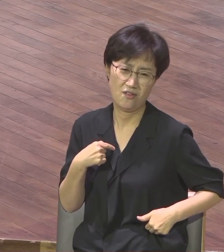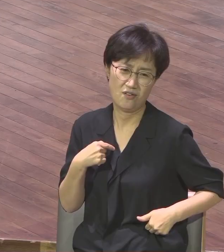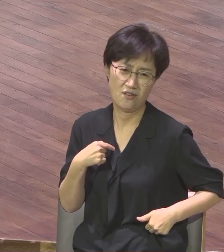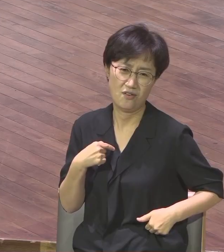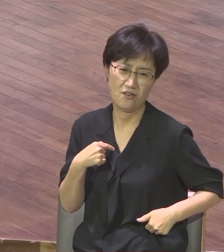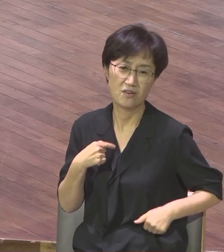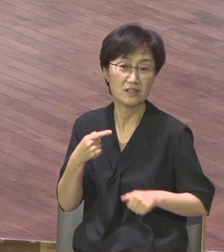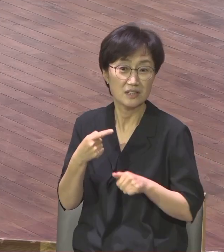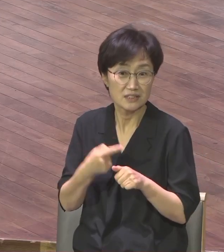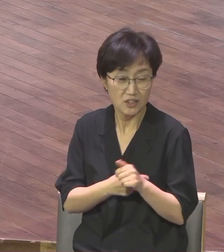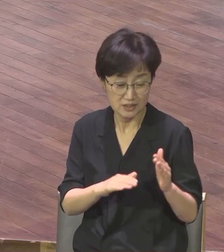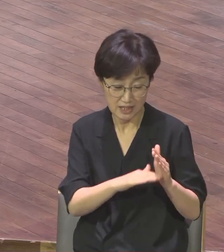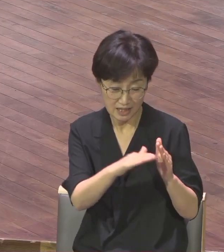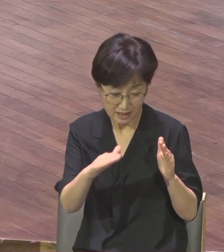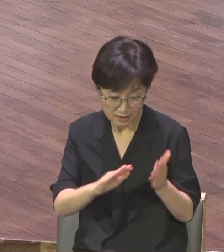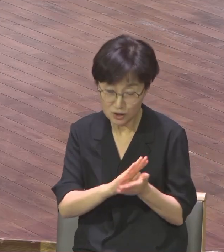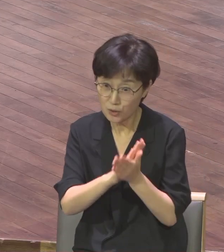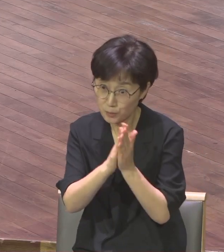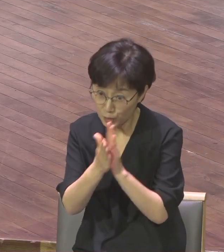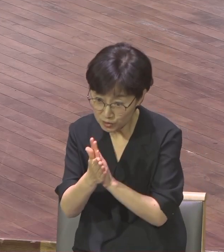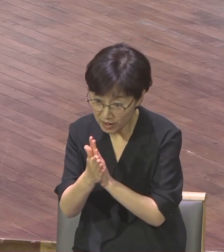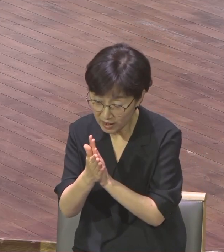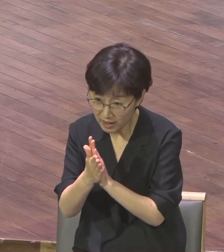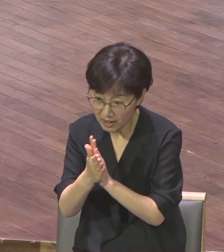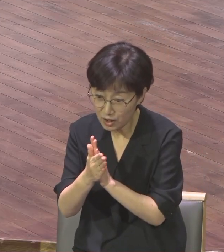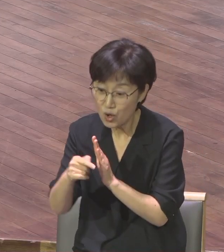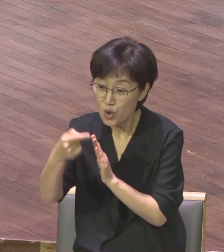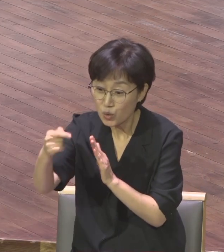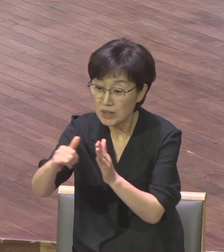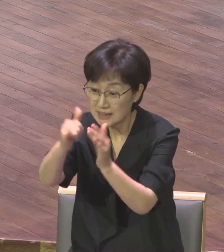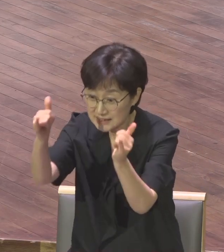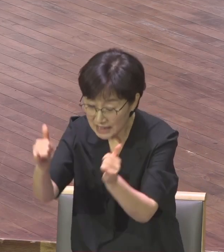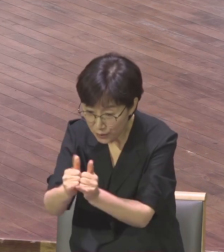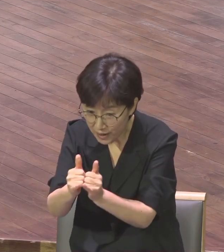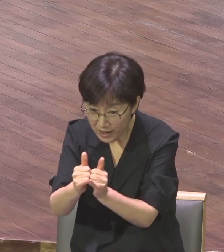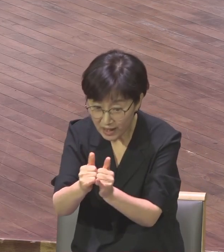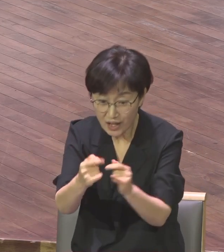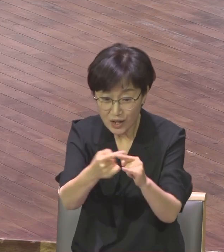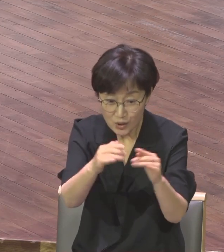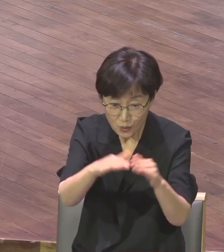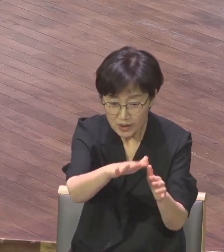그러면 가정이 변하고 내 주변이 변하고 사회와 민족이 변하고 교회가